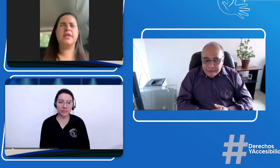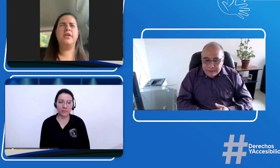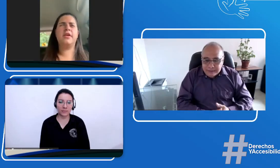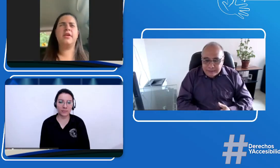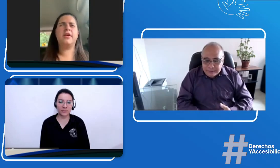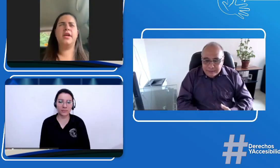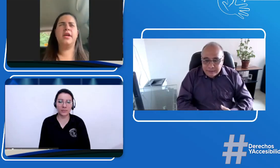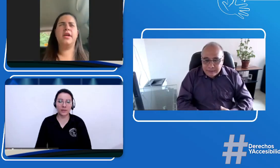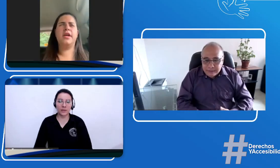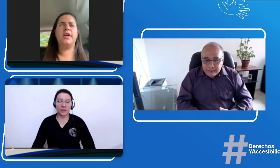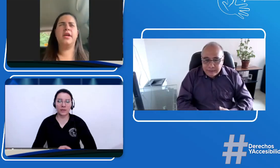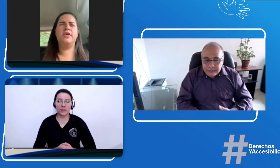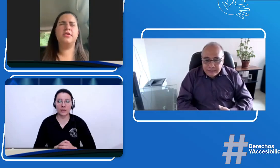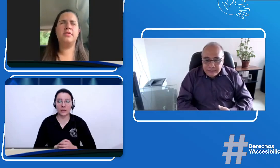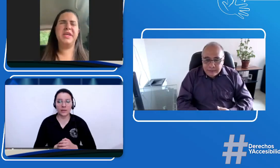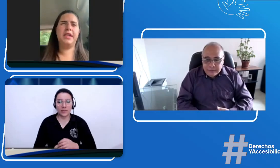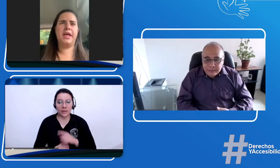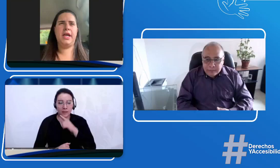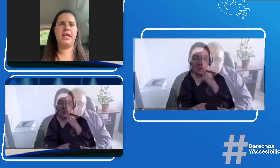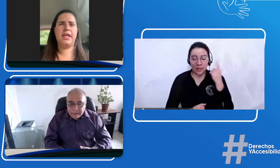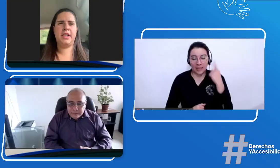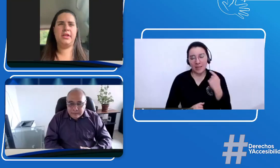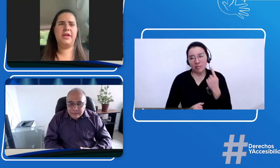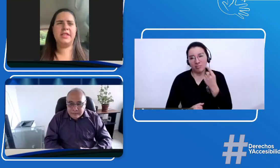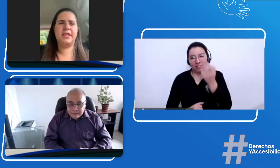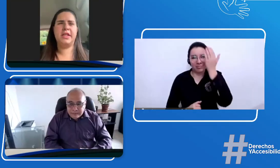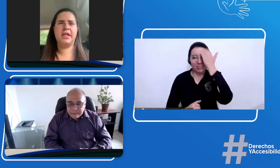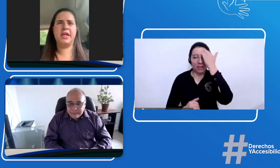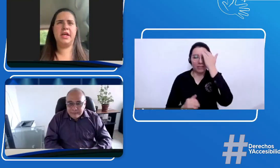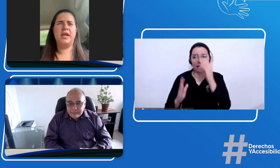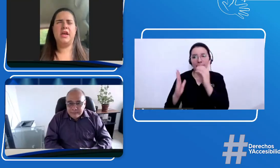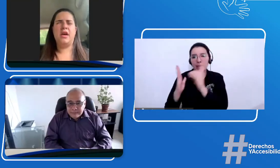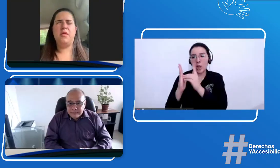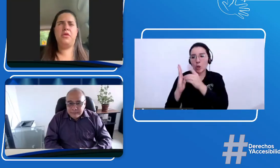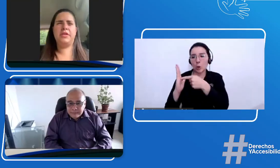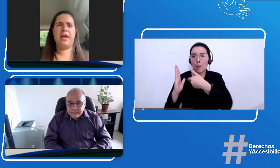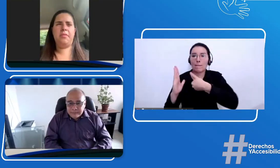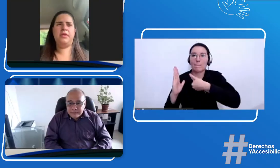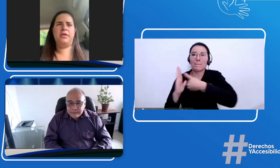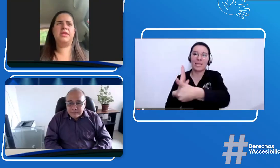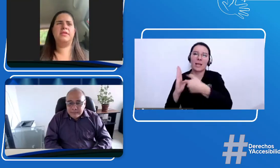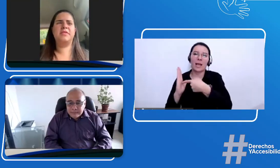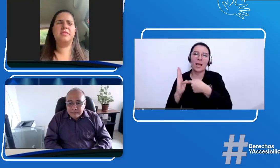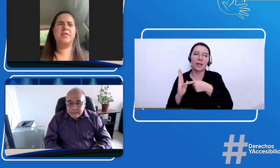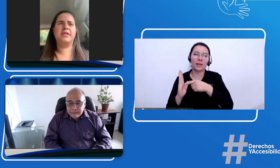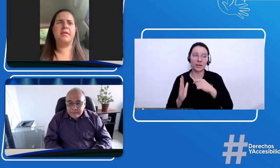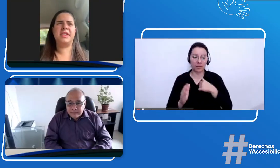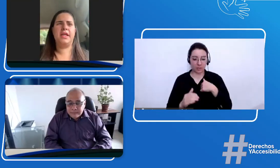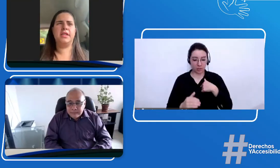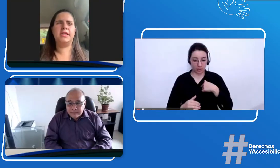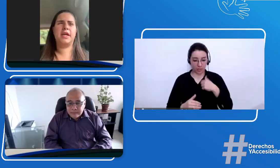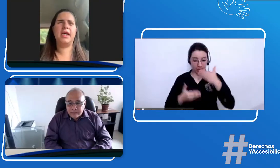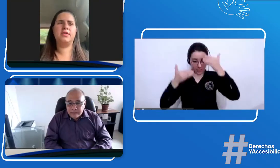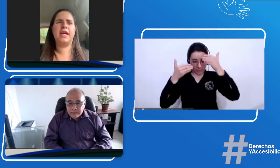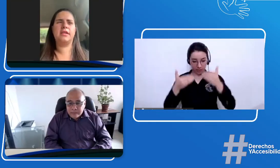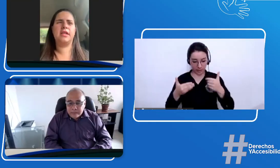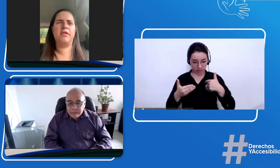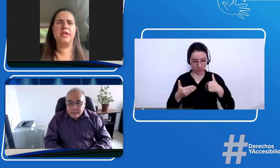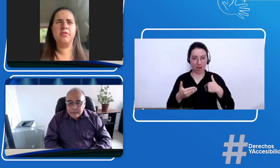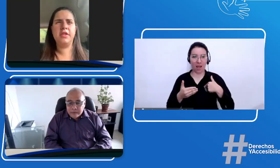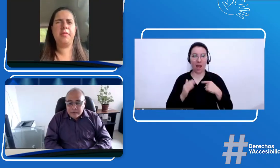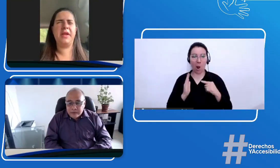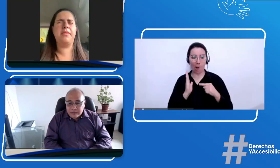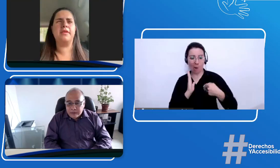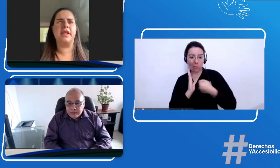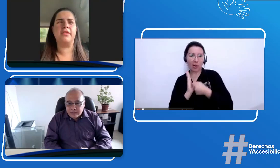Es que lo que nos pide el decreto es que tiene que votar por su misma discapacidad. En este caso, la categoría